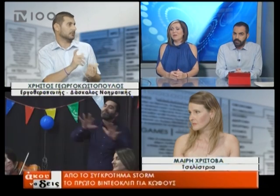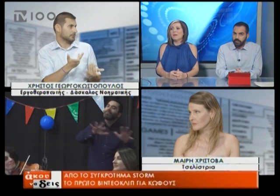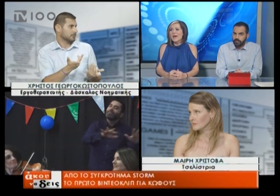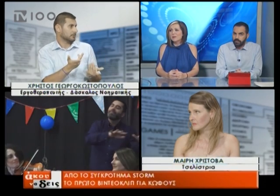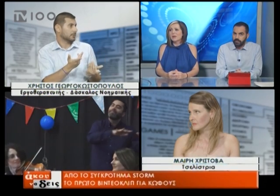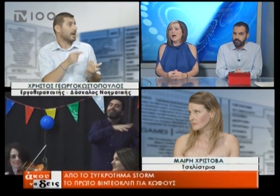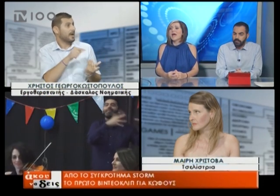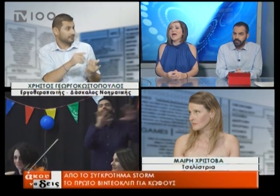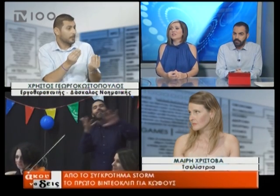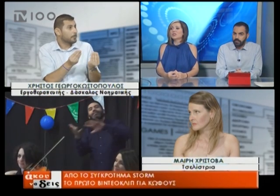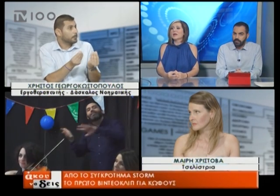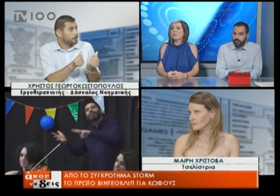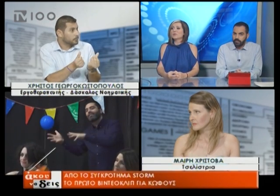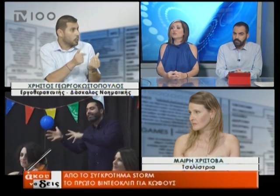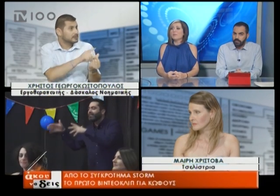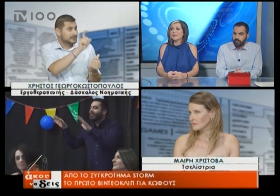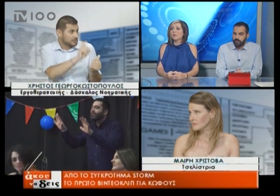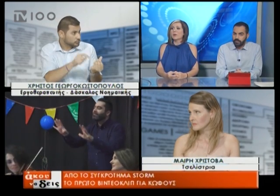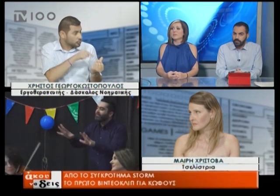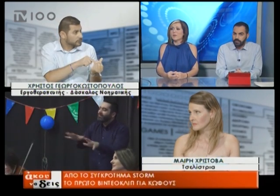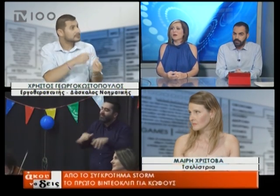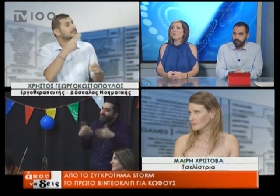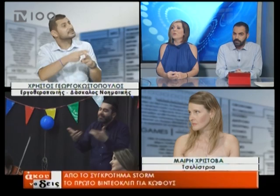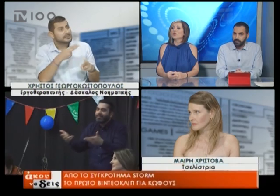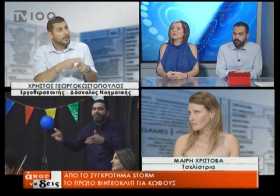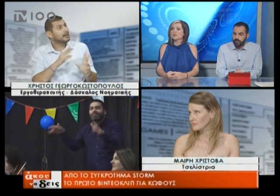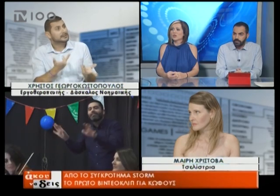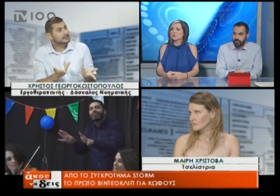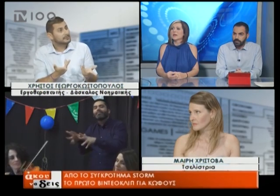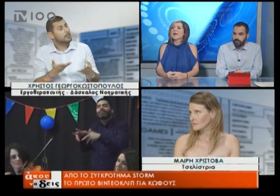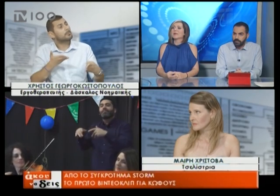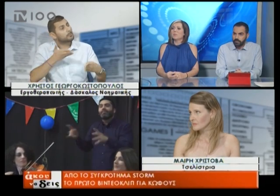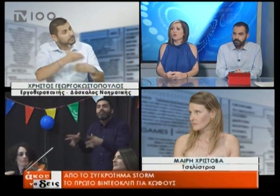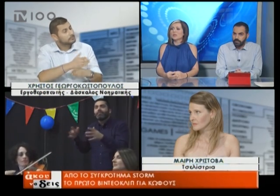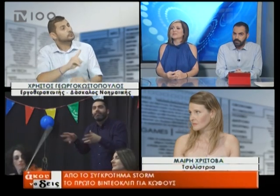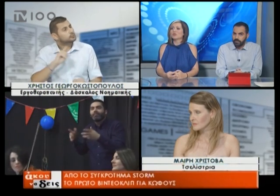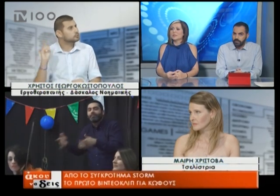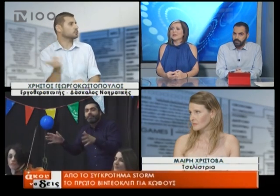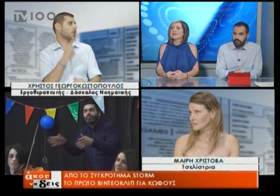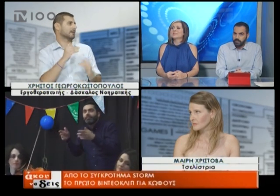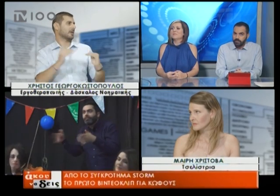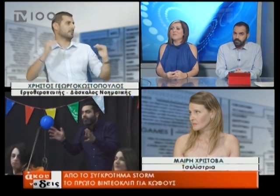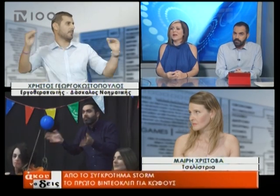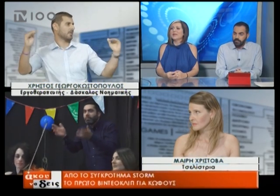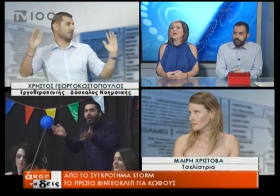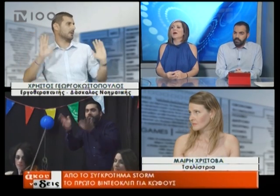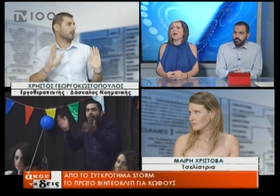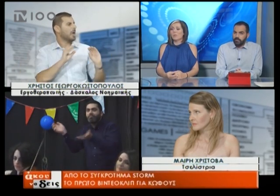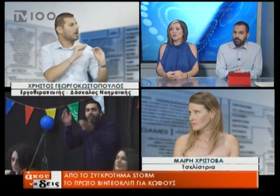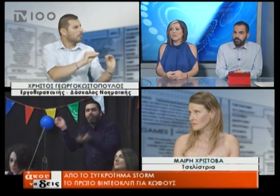κρατική μέρημνα, έτσι ώστε να υπάρξουν μέτρα που να μας παρέχουν ποιότητα ζωής. Και ποιότητα ζωής